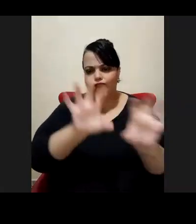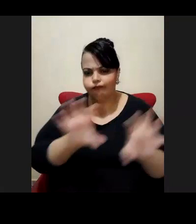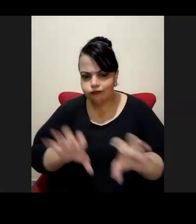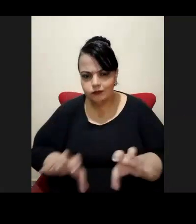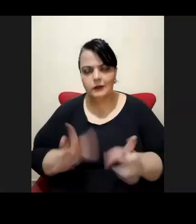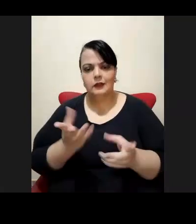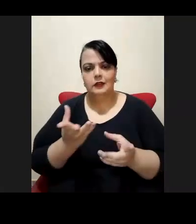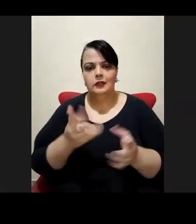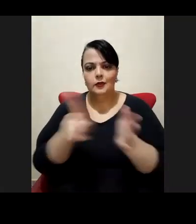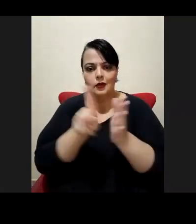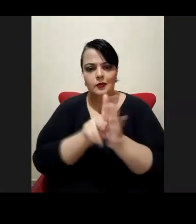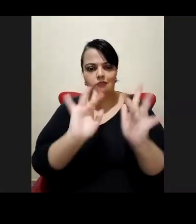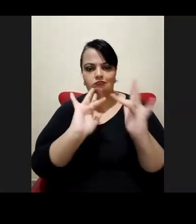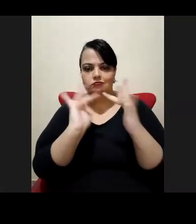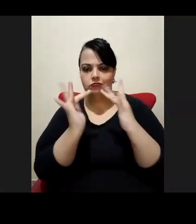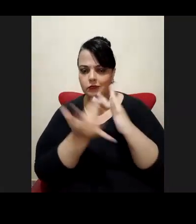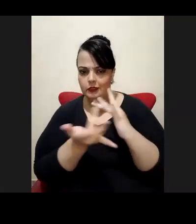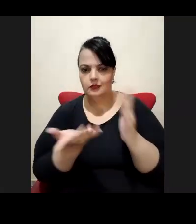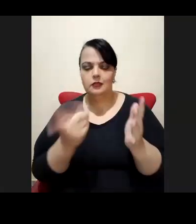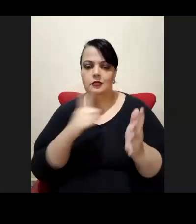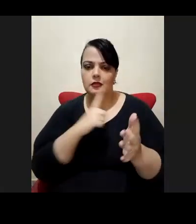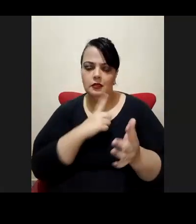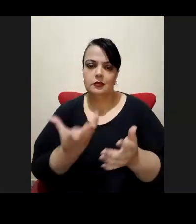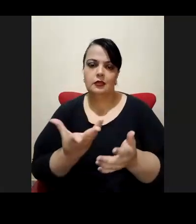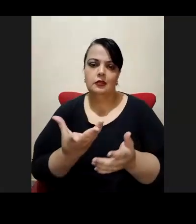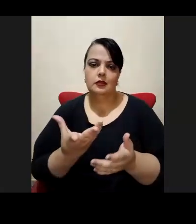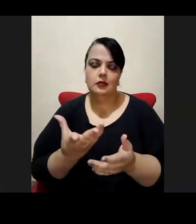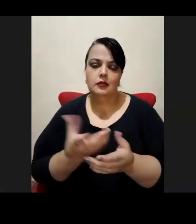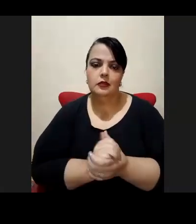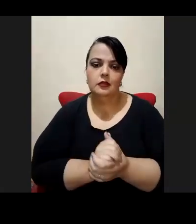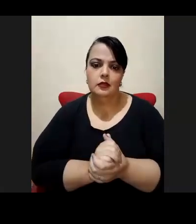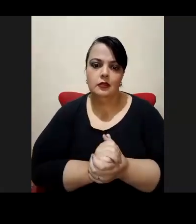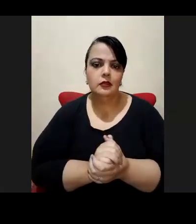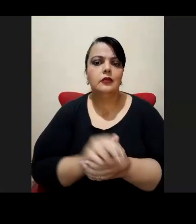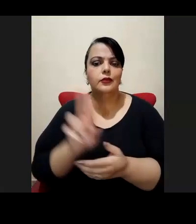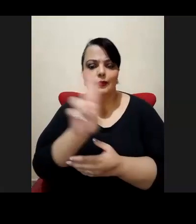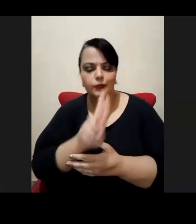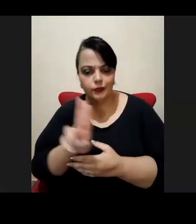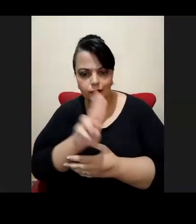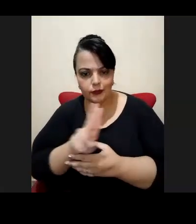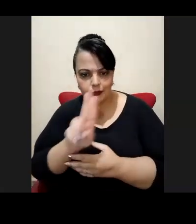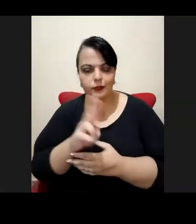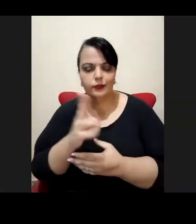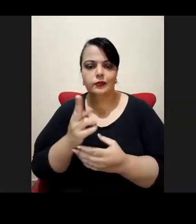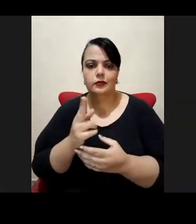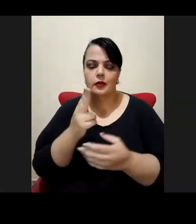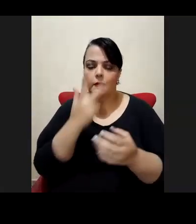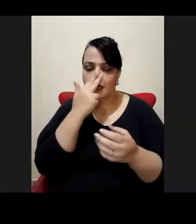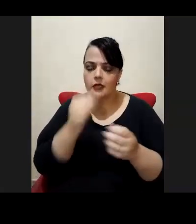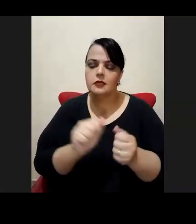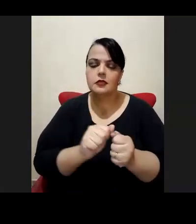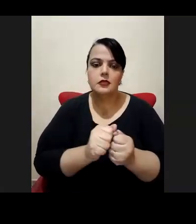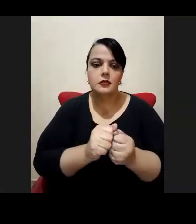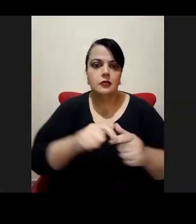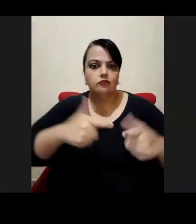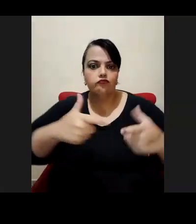das redes sociais, que podem ser bastante úteis na medida em que amplia, né,